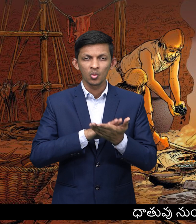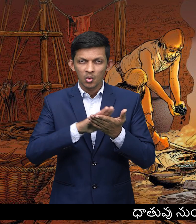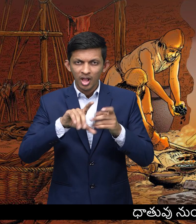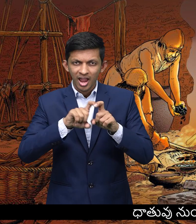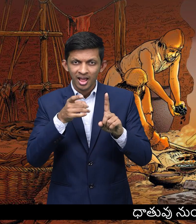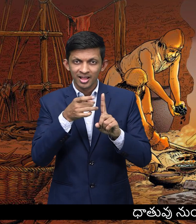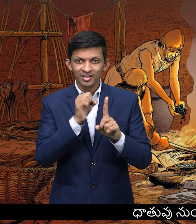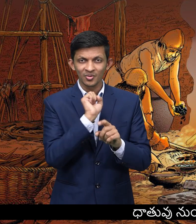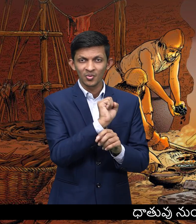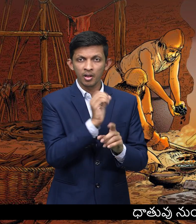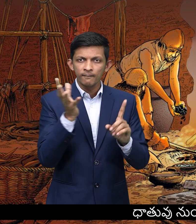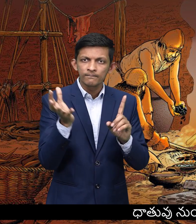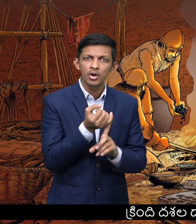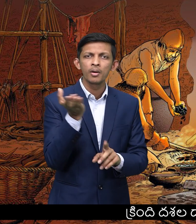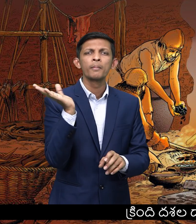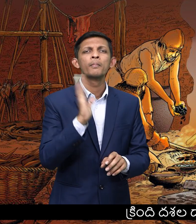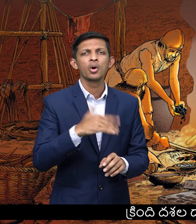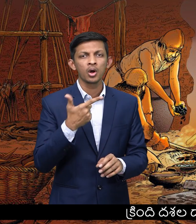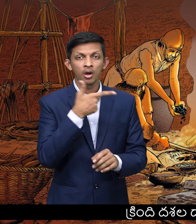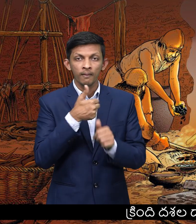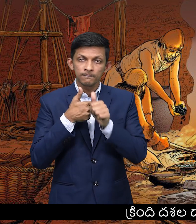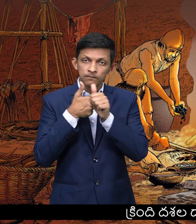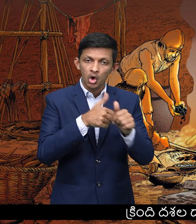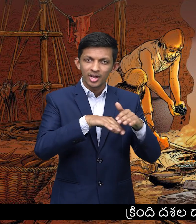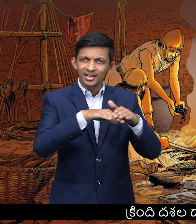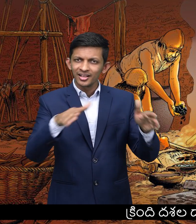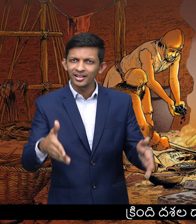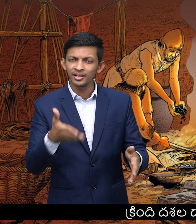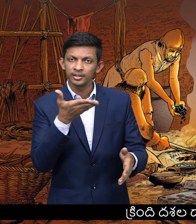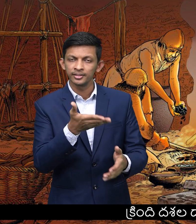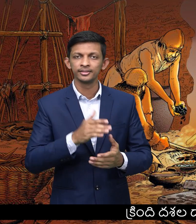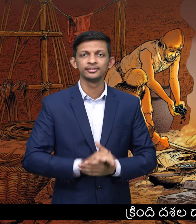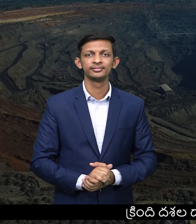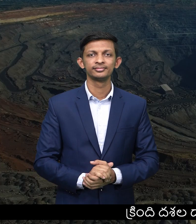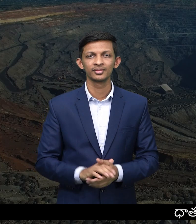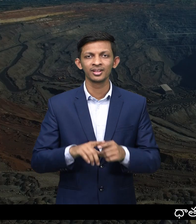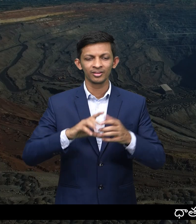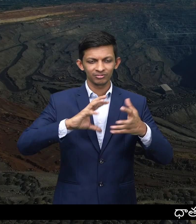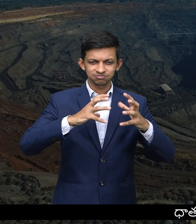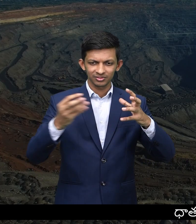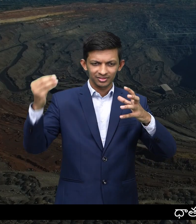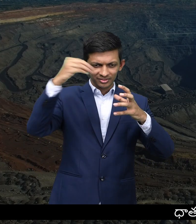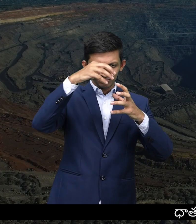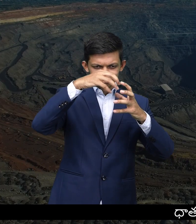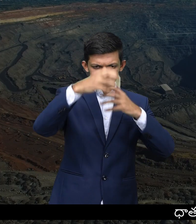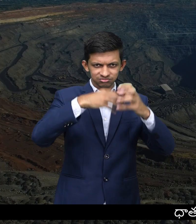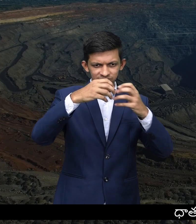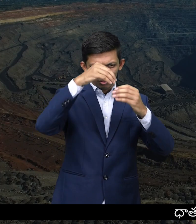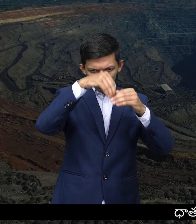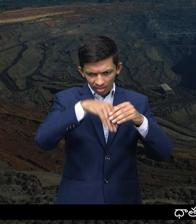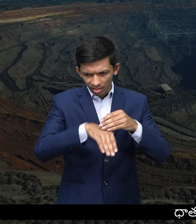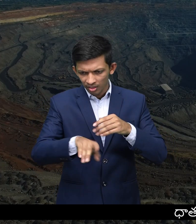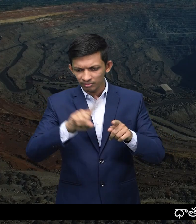ధాతువు నుండి స్వచ్ఛమైన లోహం క్రింది దశల ద్వారా పొందబడుతుంది. ధాతు సాంద్రీకరణ,